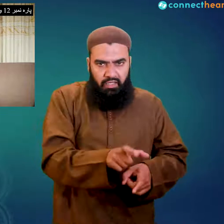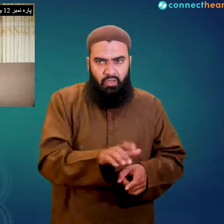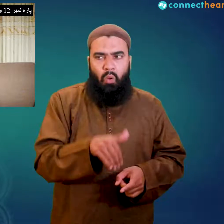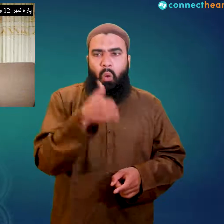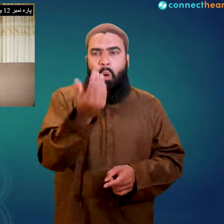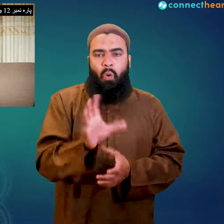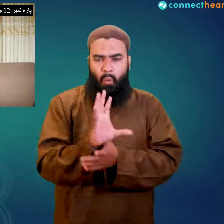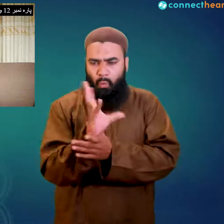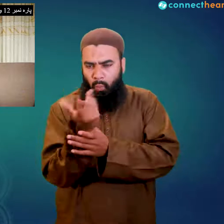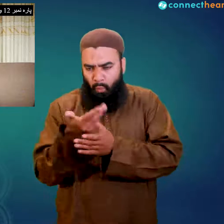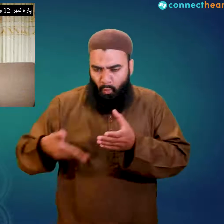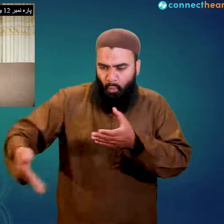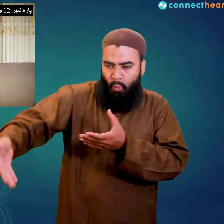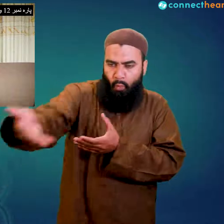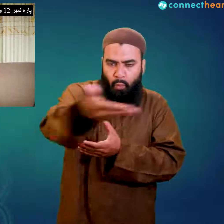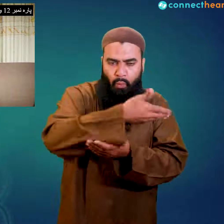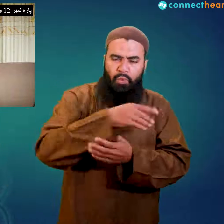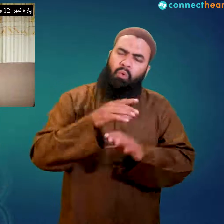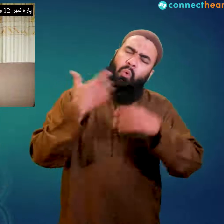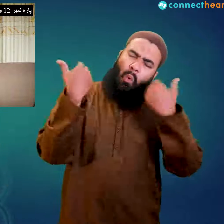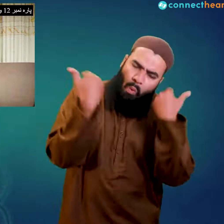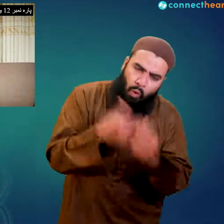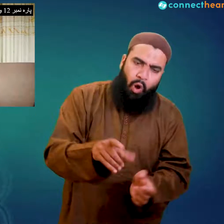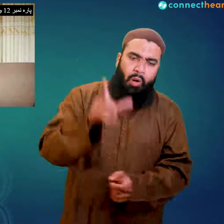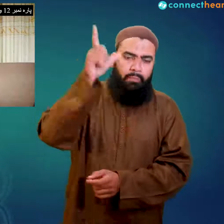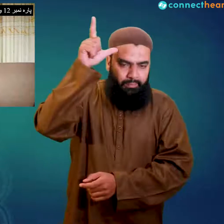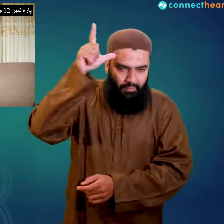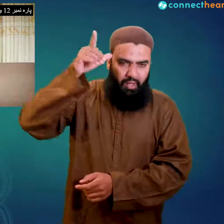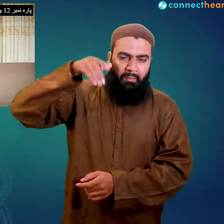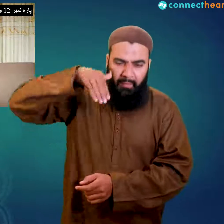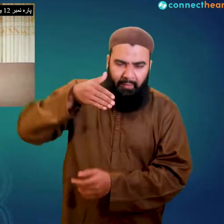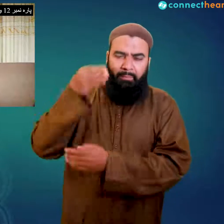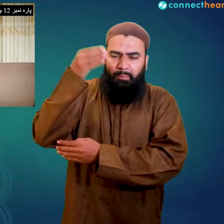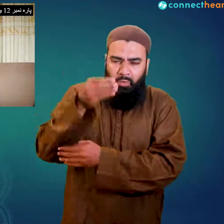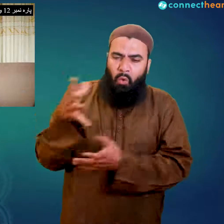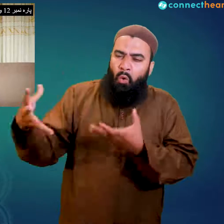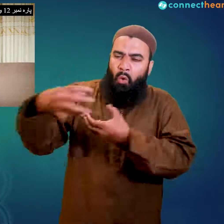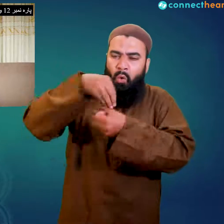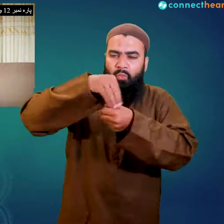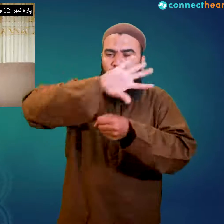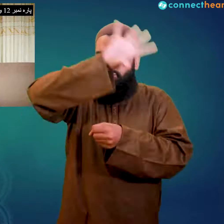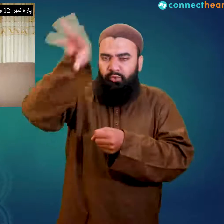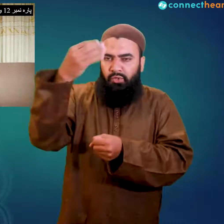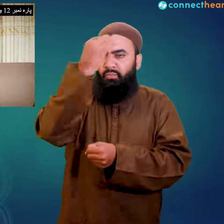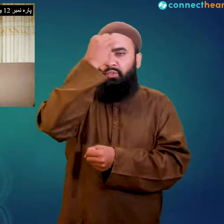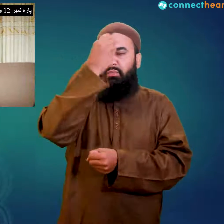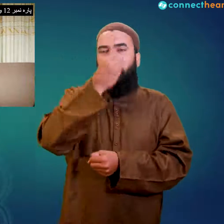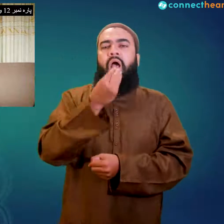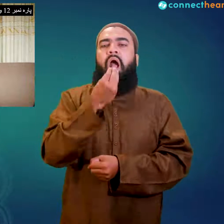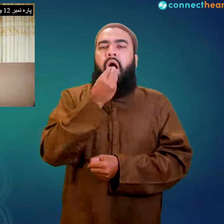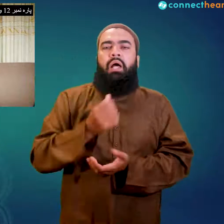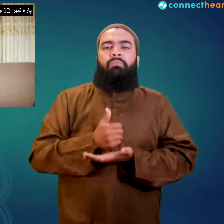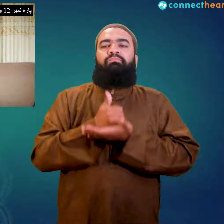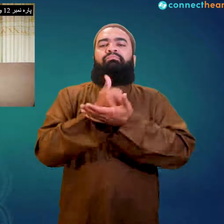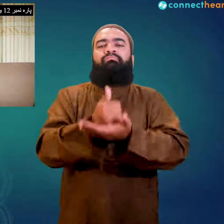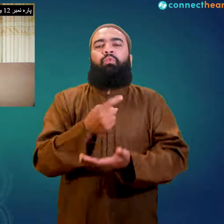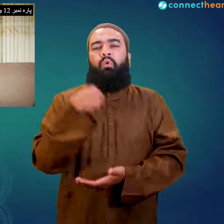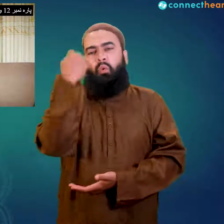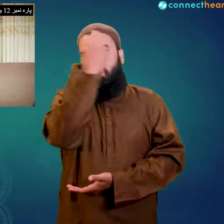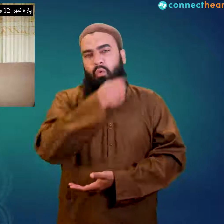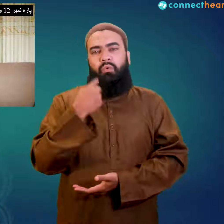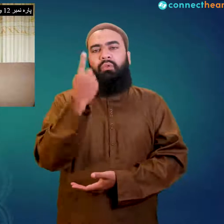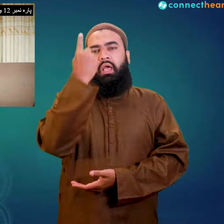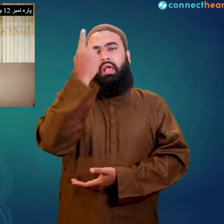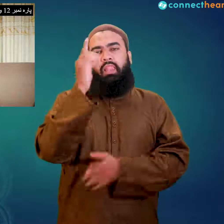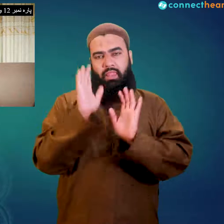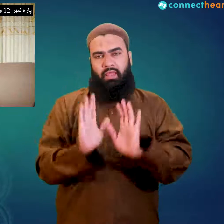انسان اور زمین پر چلنے والی ہر مخلوق کے رزق کا ذمہ اللہ نے اپنے